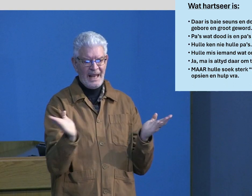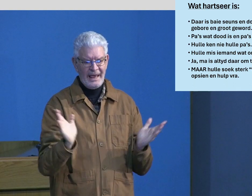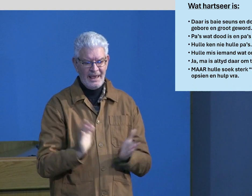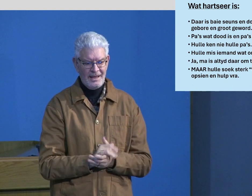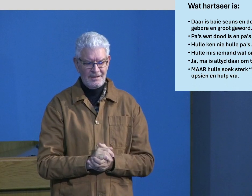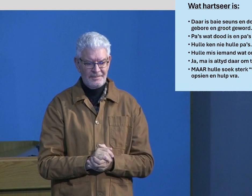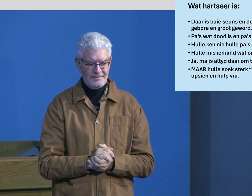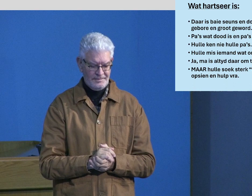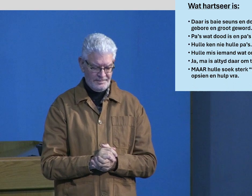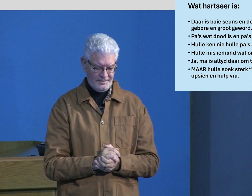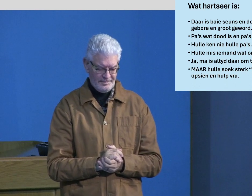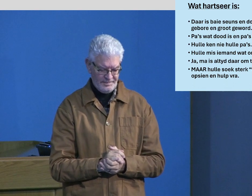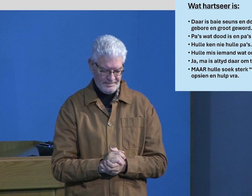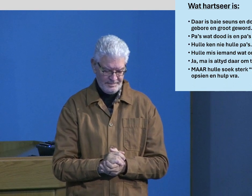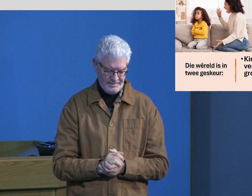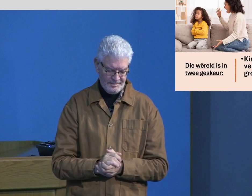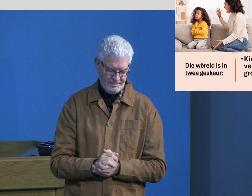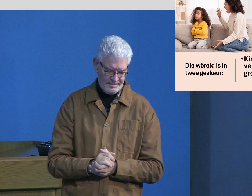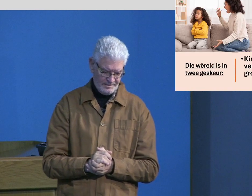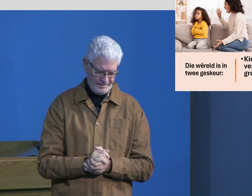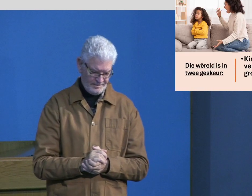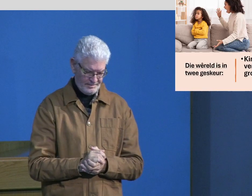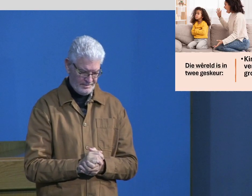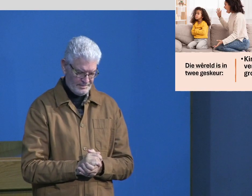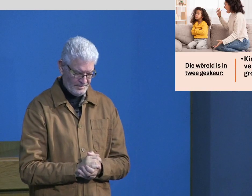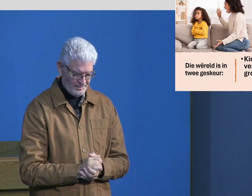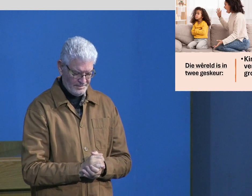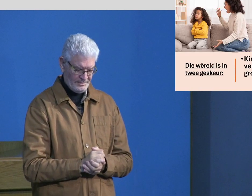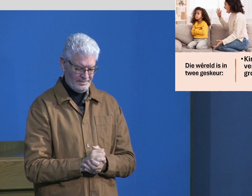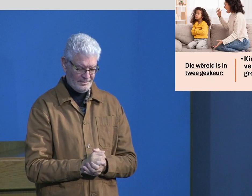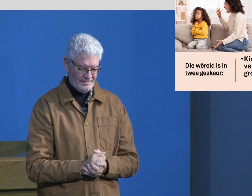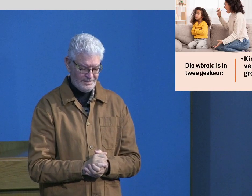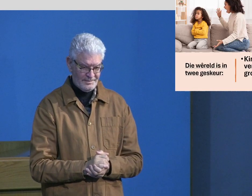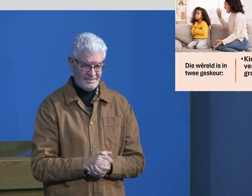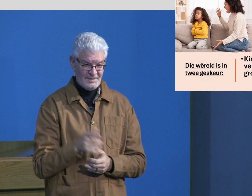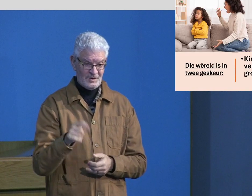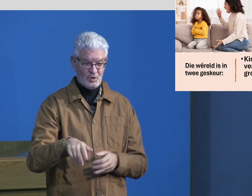Baie van die pa's besef nie hierdie belangrike les.